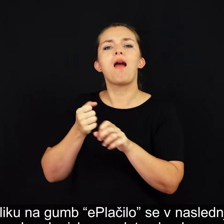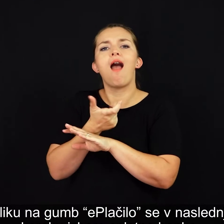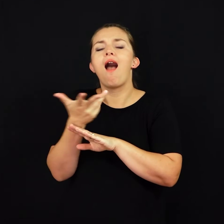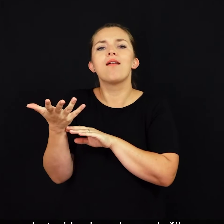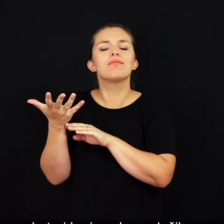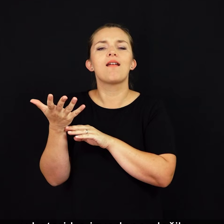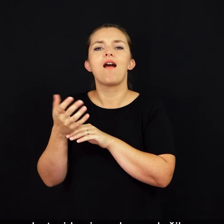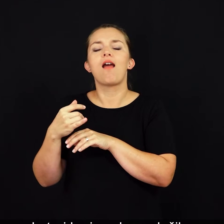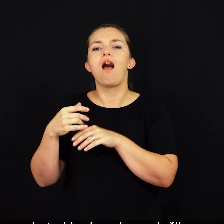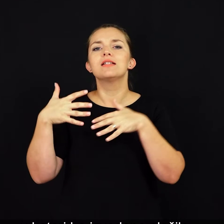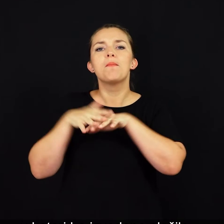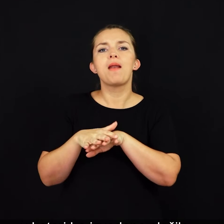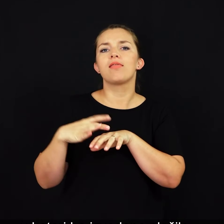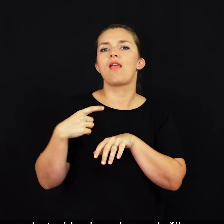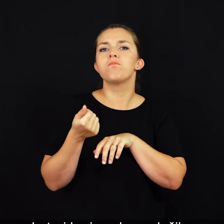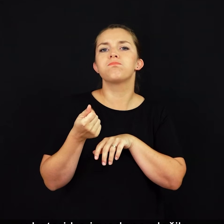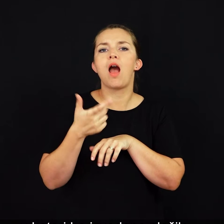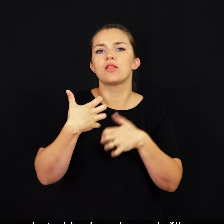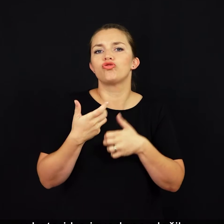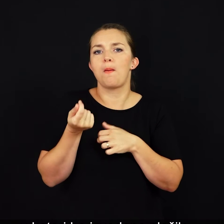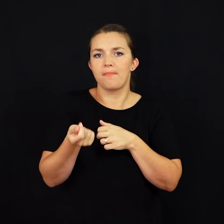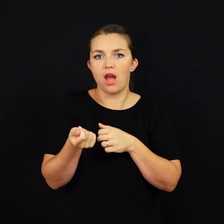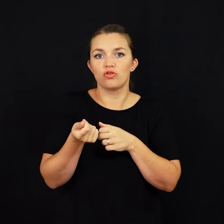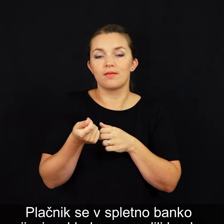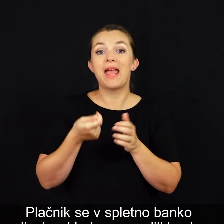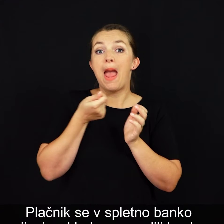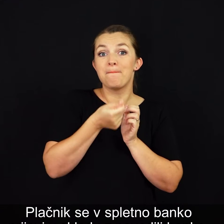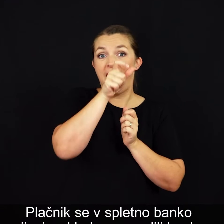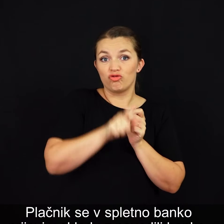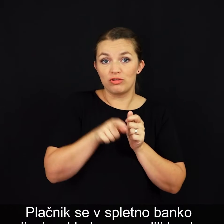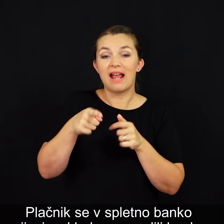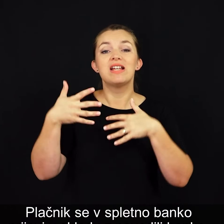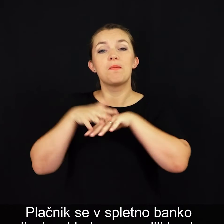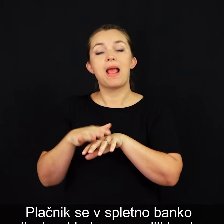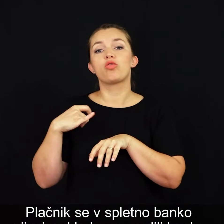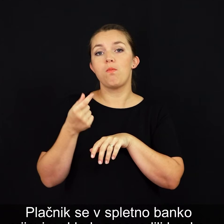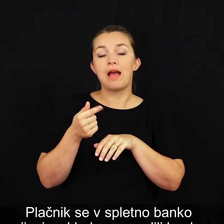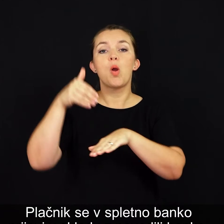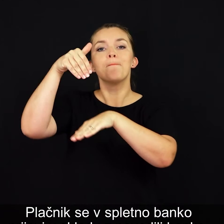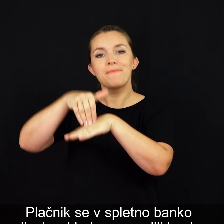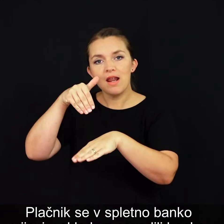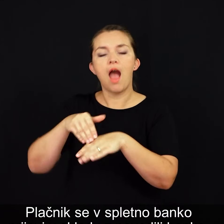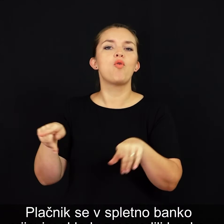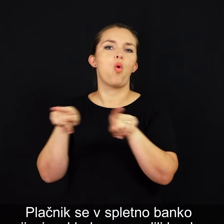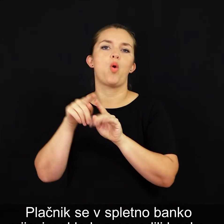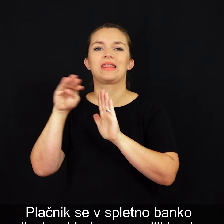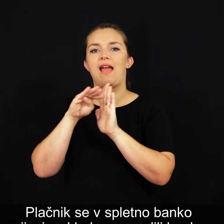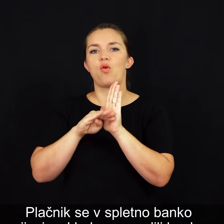v kateri bo izvedeno plačilo. Plačnik se v spletno banko prijavi v skladu z navodili